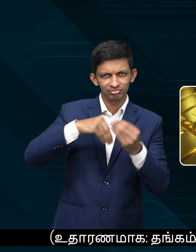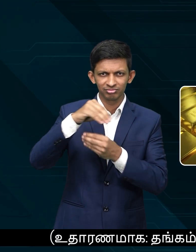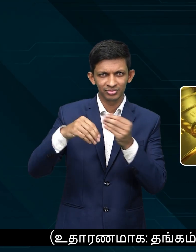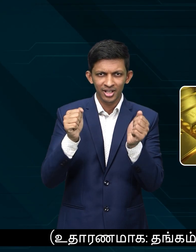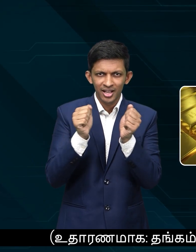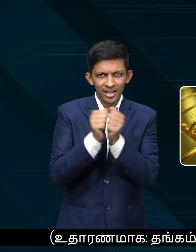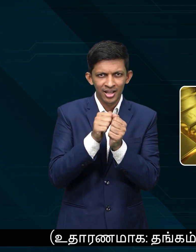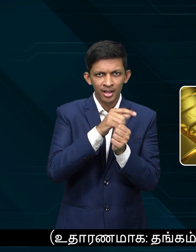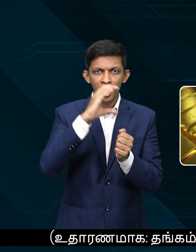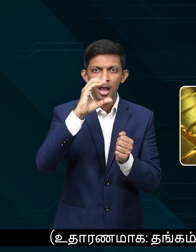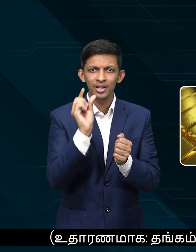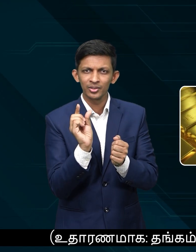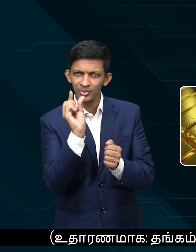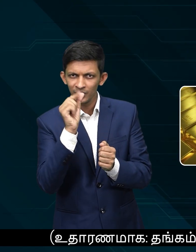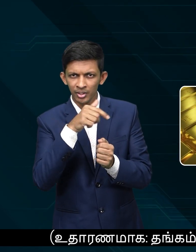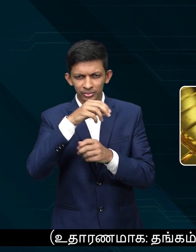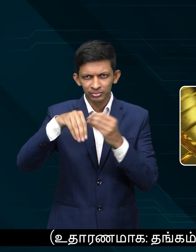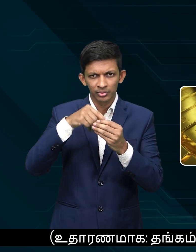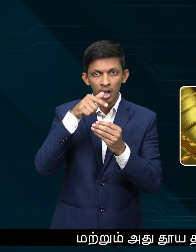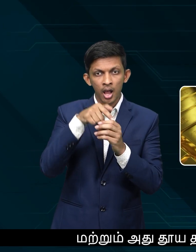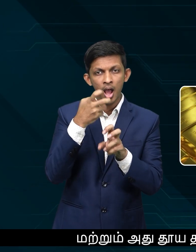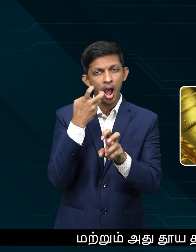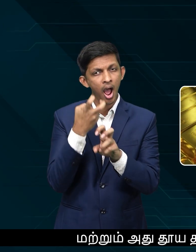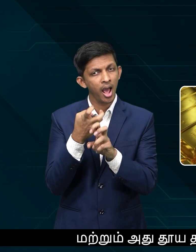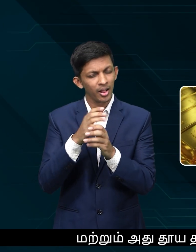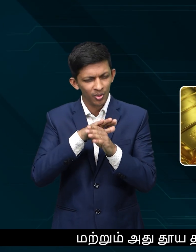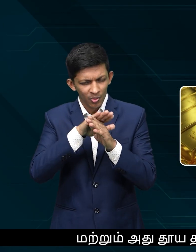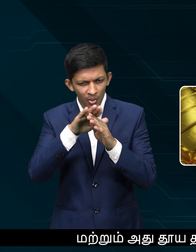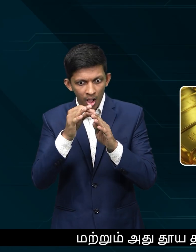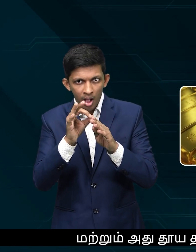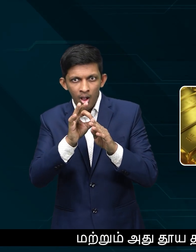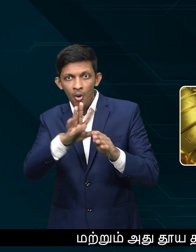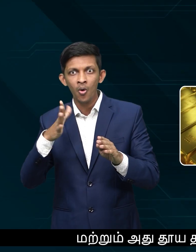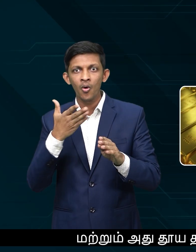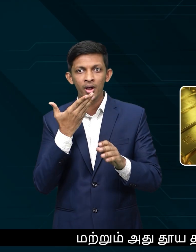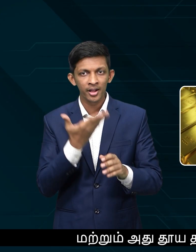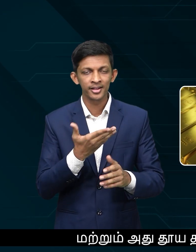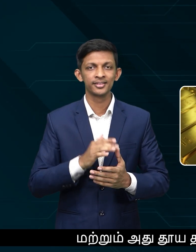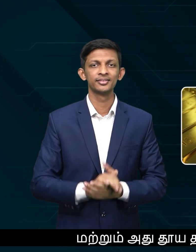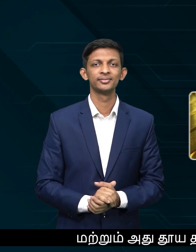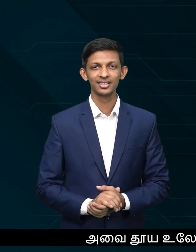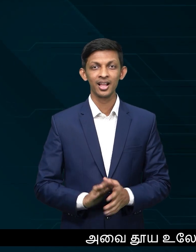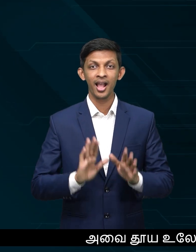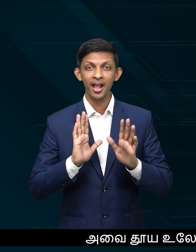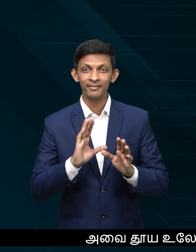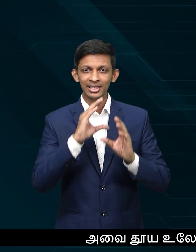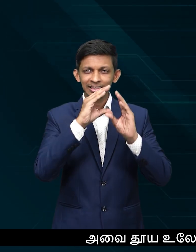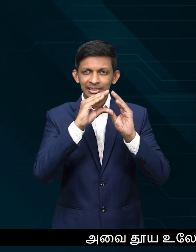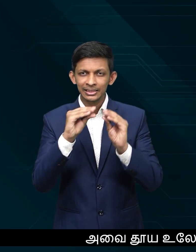தங்கம் தாமிரத்துடன் கலக்கப்படுகிறது மற்றும் அது தூய தங்கத்தை விட கடினமானது. அவை தூய உலோகங்களை